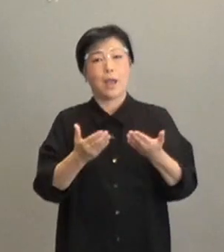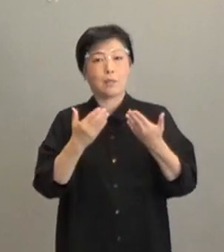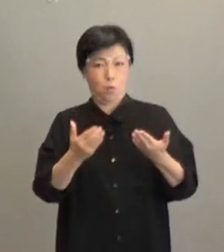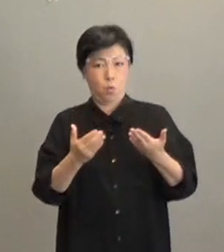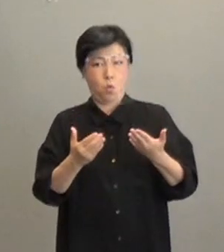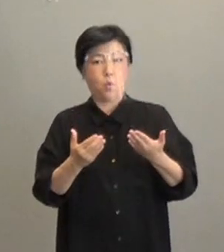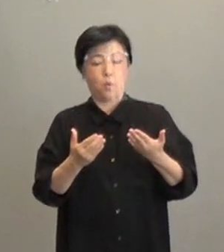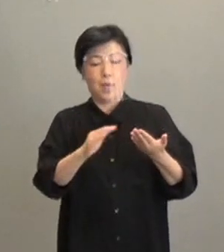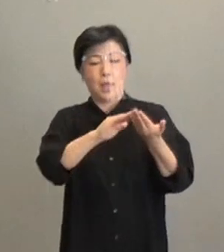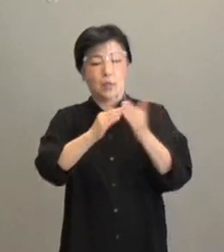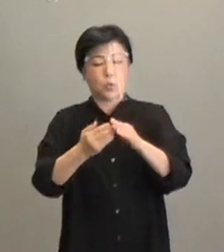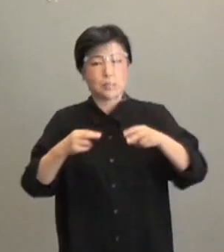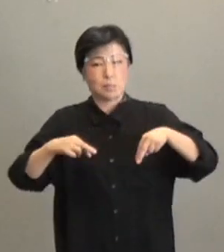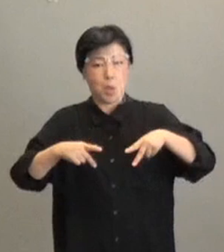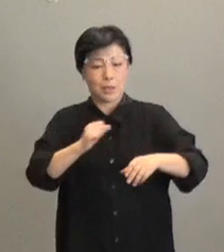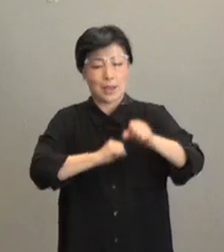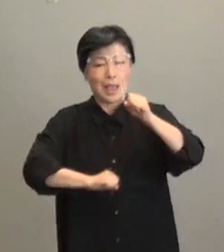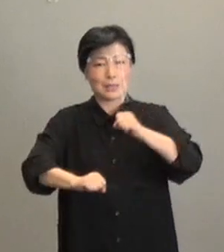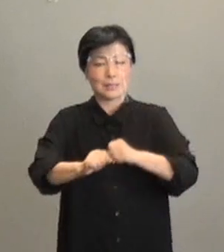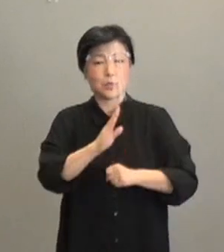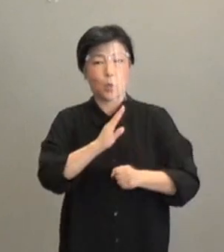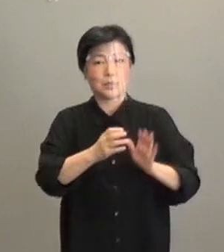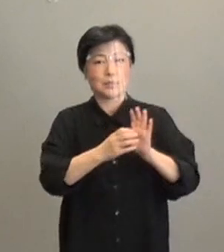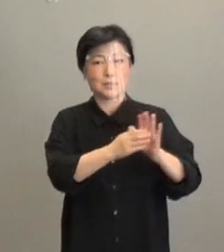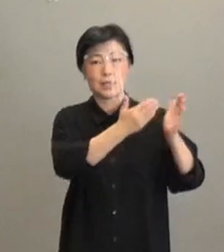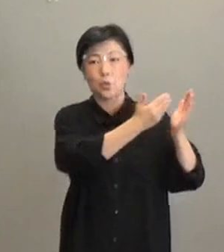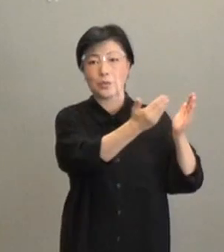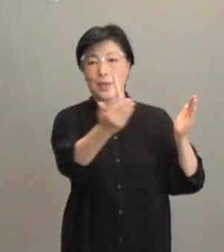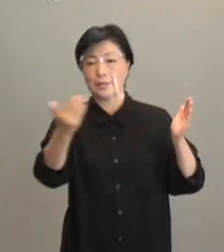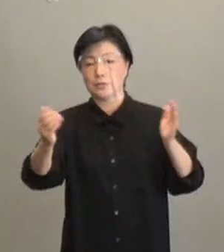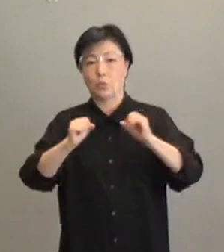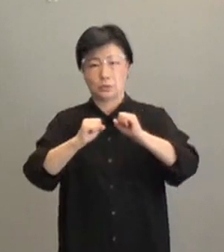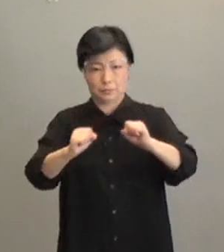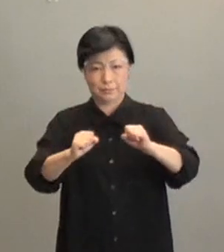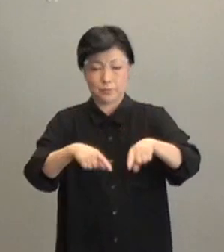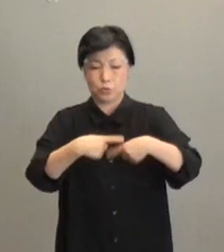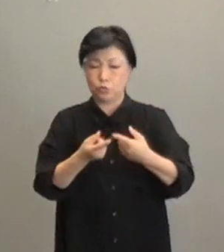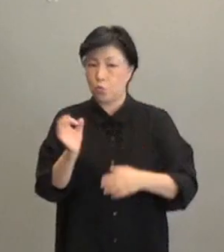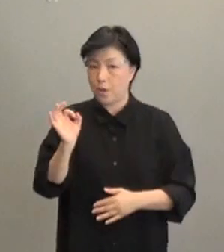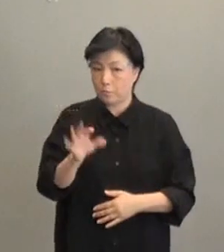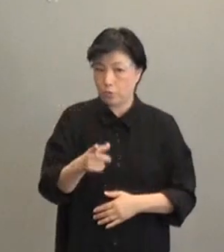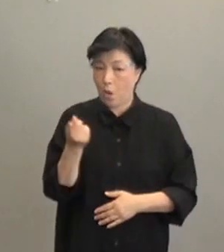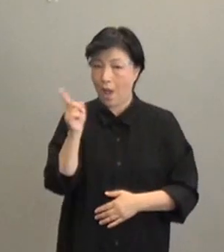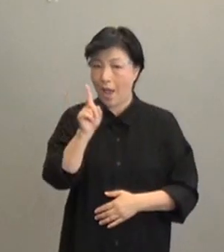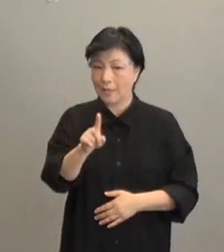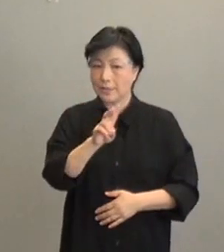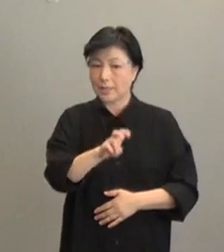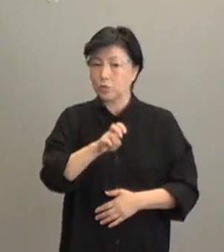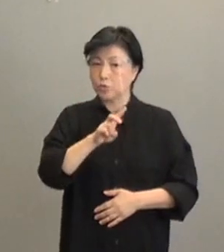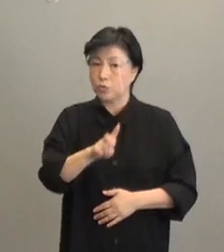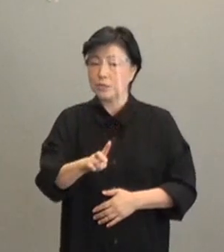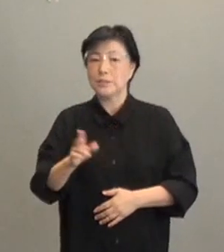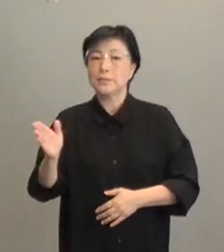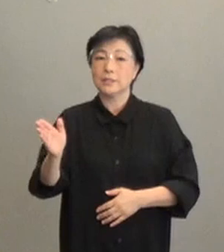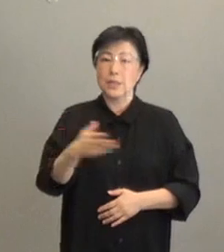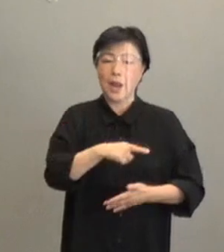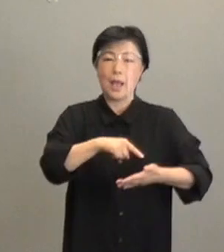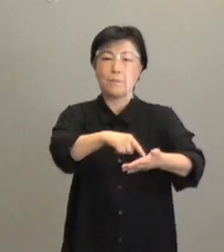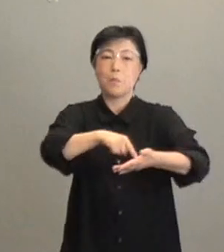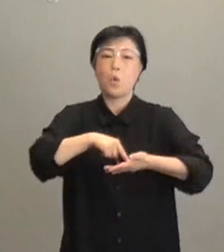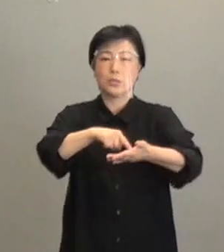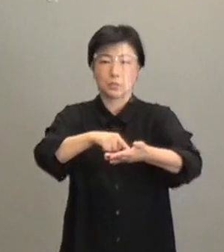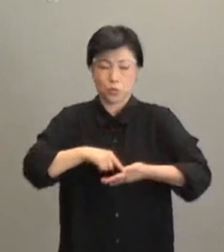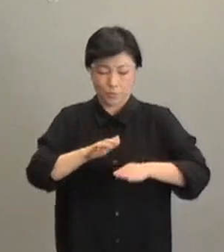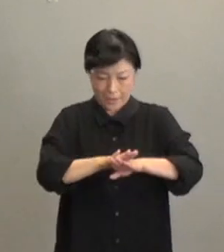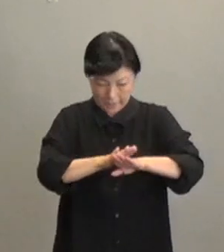ボランティアの活動実績などの展示も行います。入場は無料で明日22日から申し込みの受付を